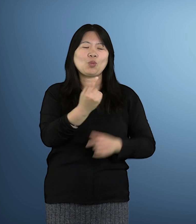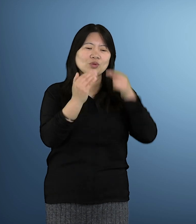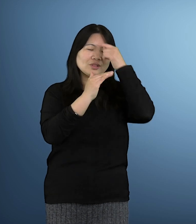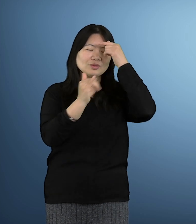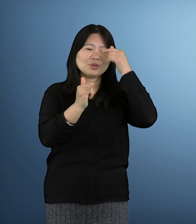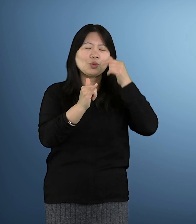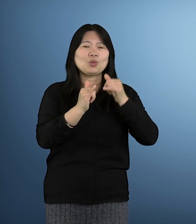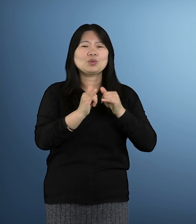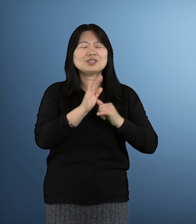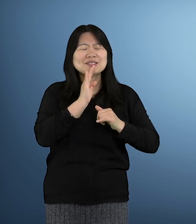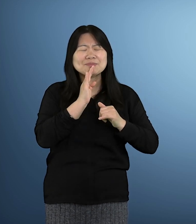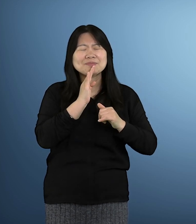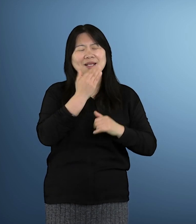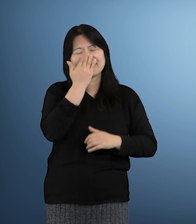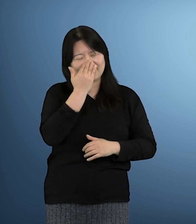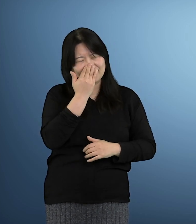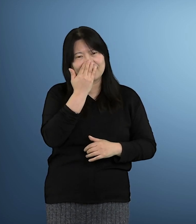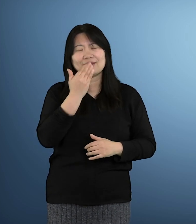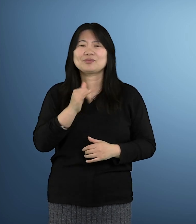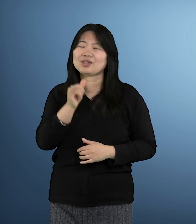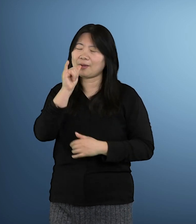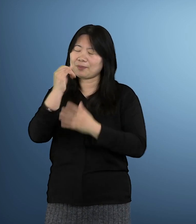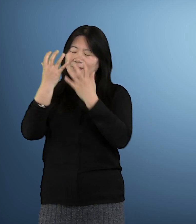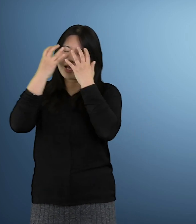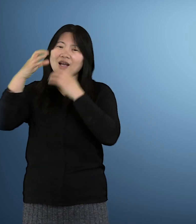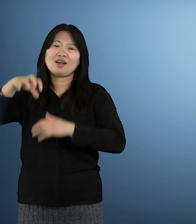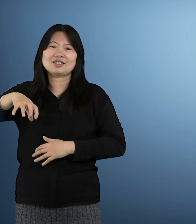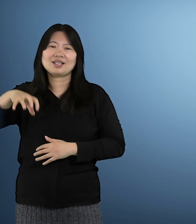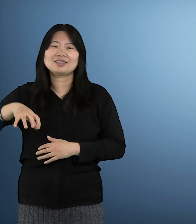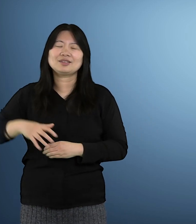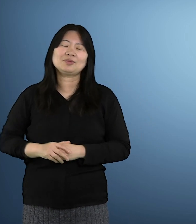그래서 열심히 감옥에서